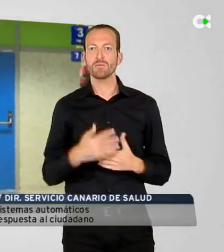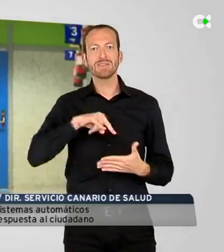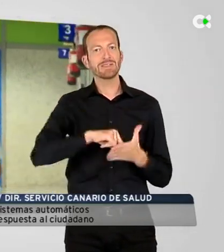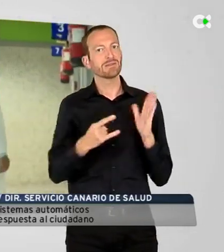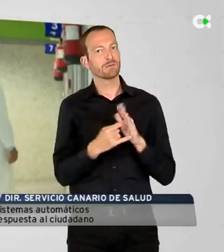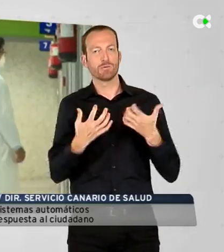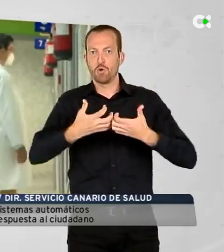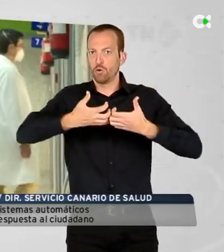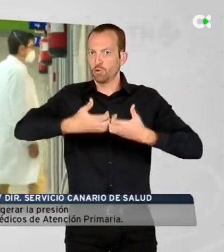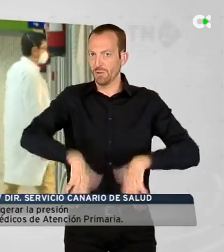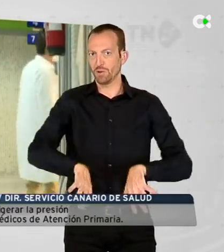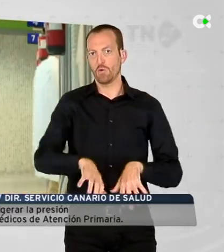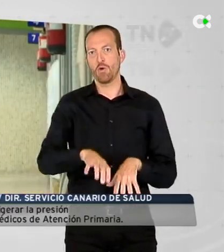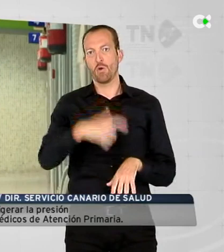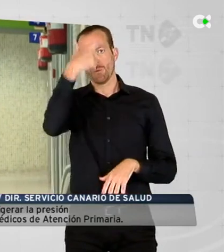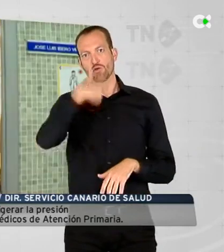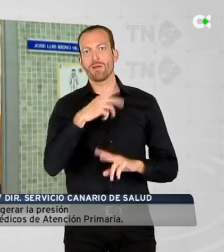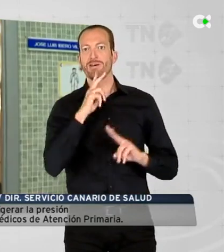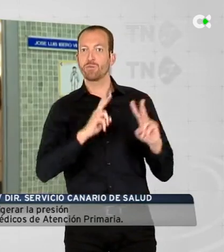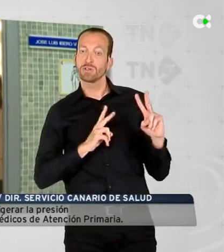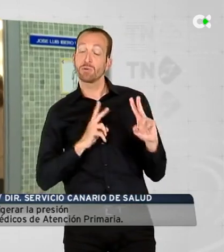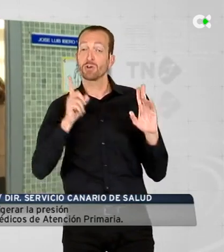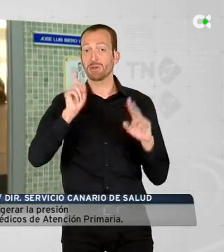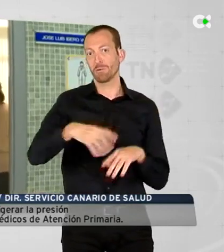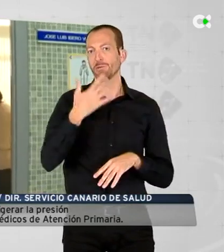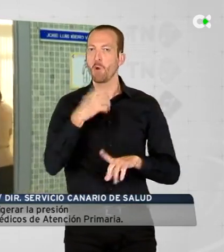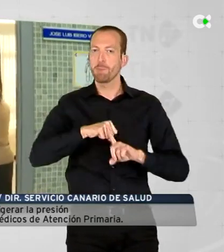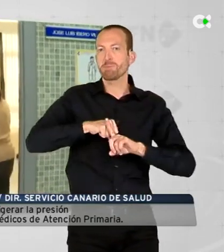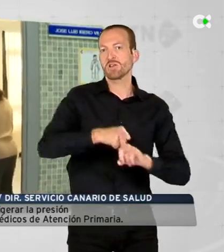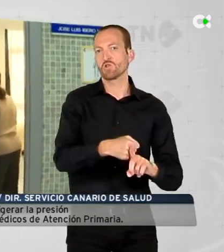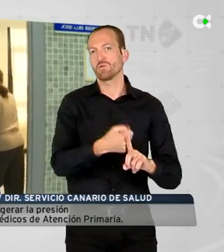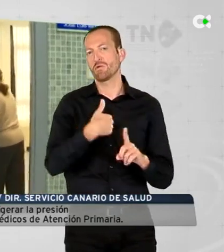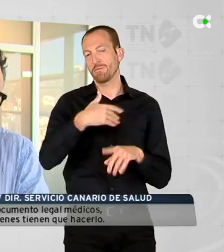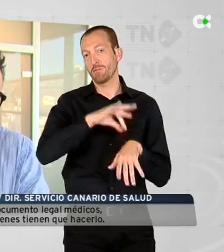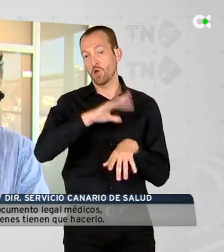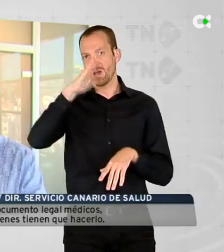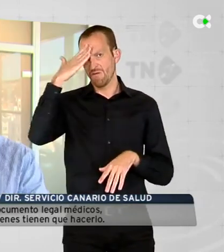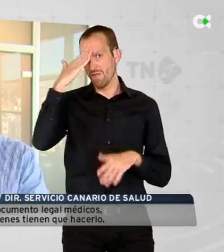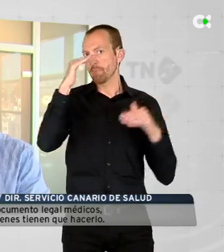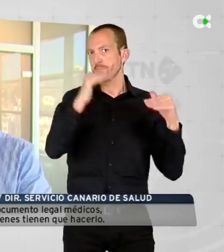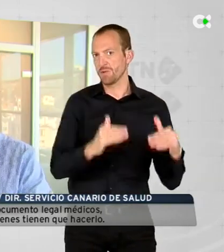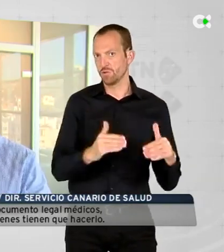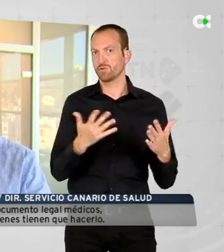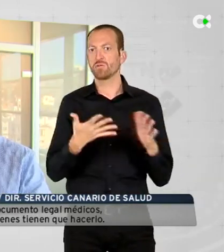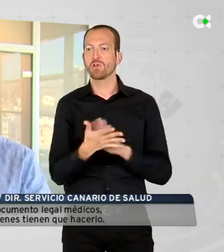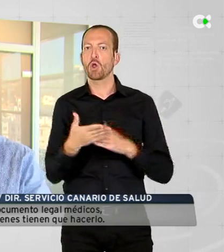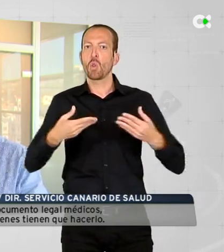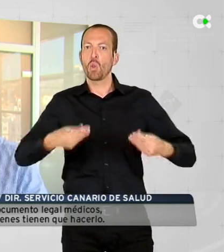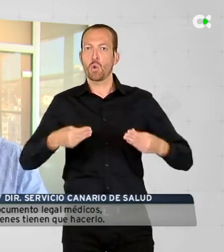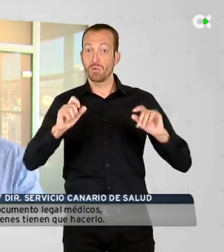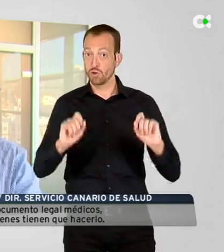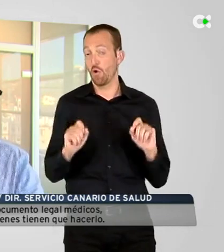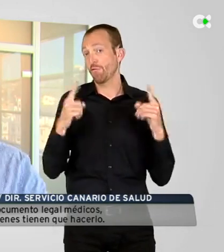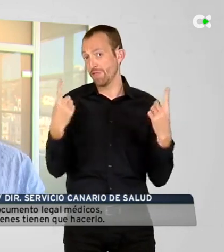automáticos que den respuesta al ciudadano pero que también desde luego eligeren la presión que tienen ahora mismo los médicos de atención primaria hacer un documento legal